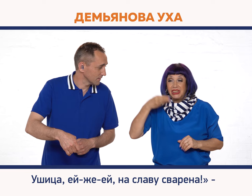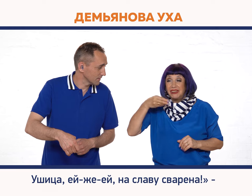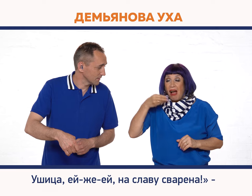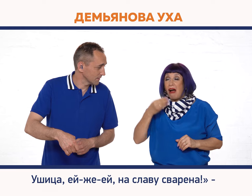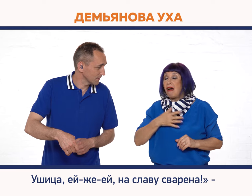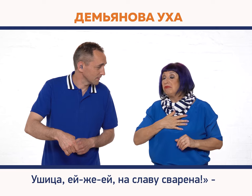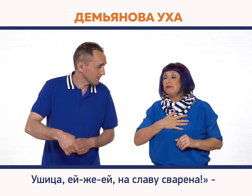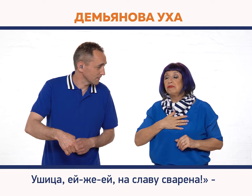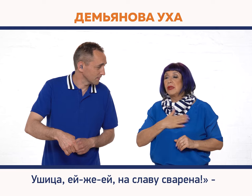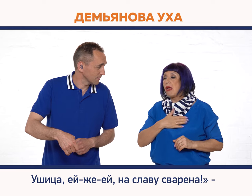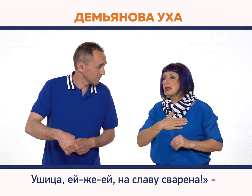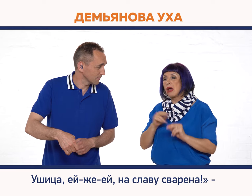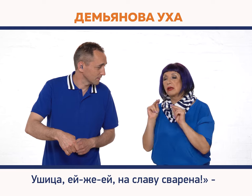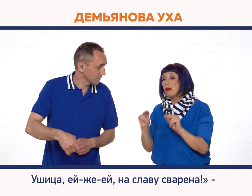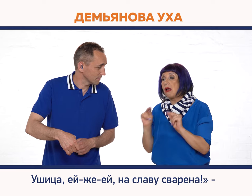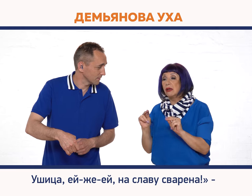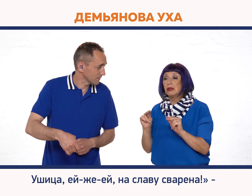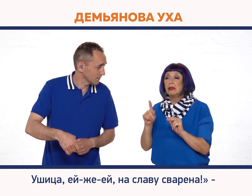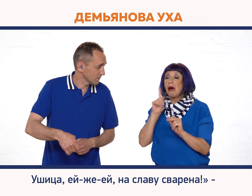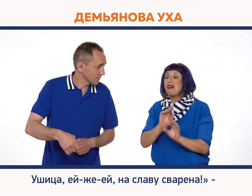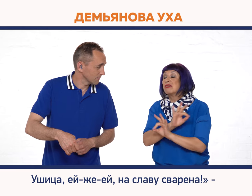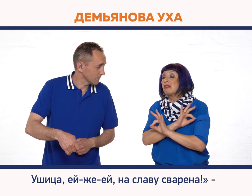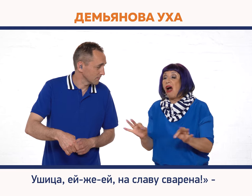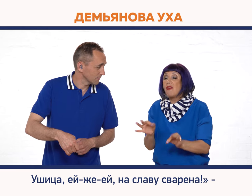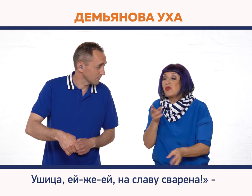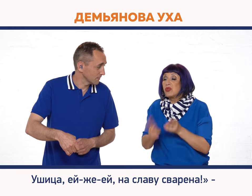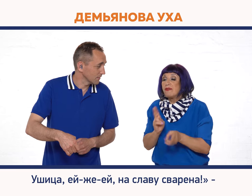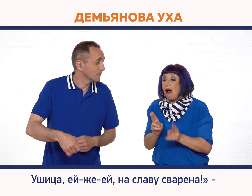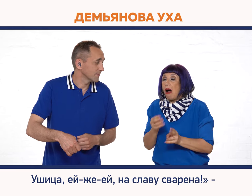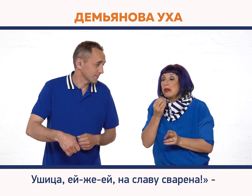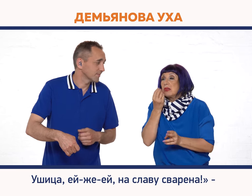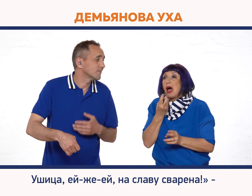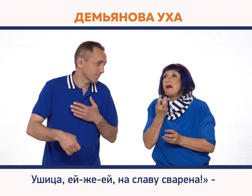Ушица ей же ей на славу сварена.